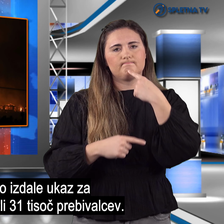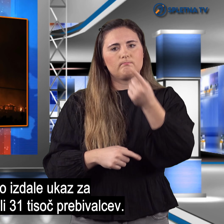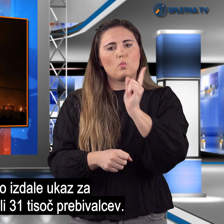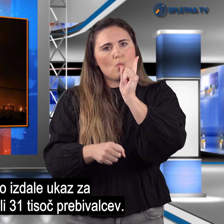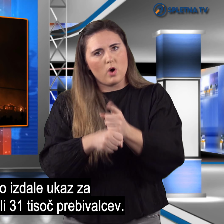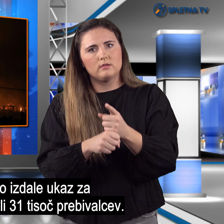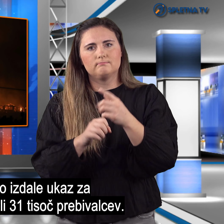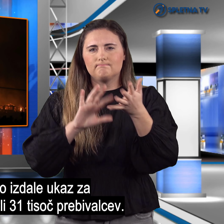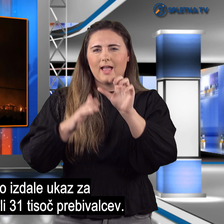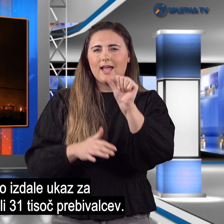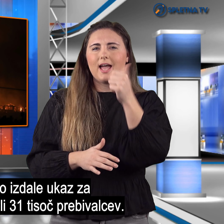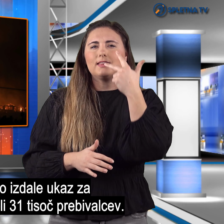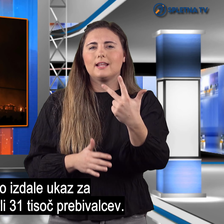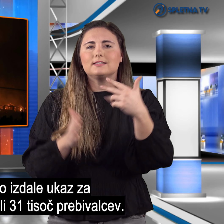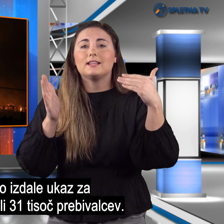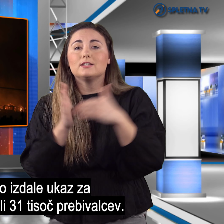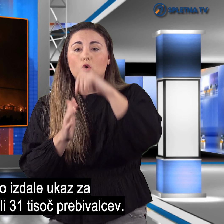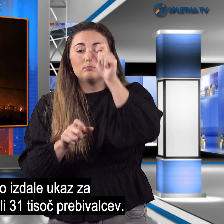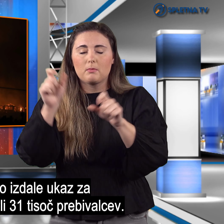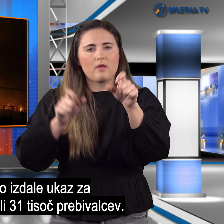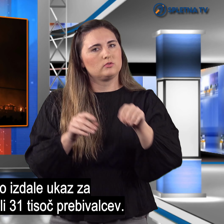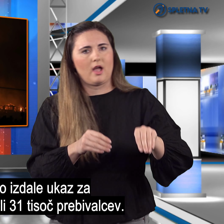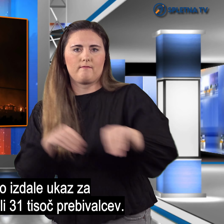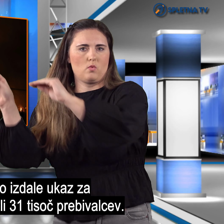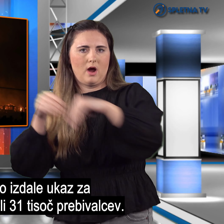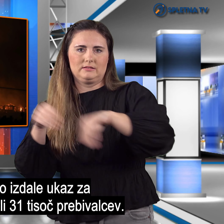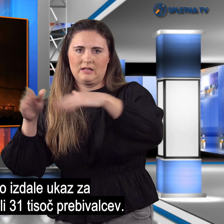za evakuacijo okoli 31.000 prebivalcev.